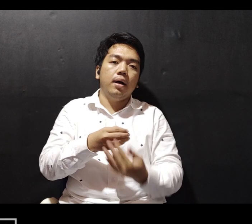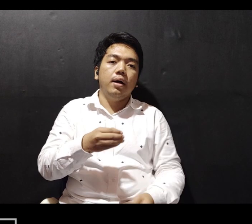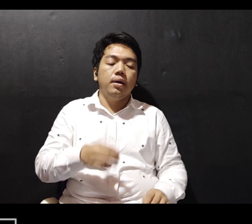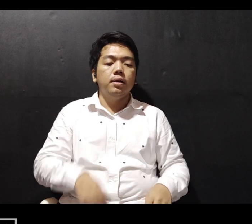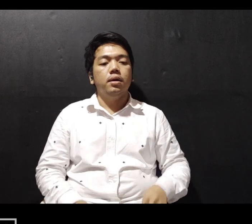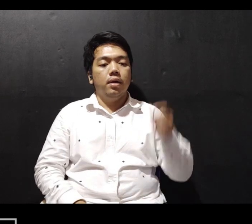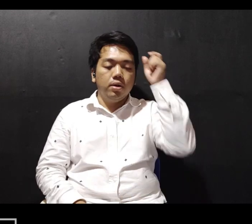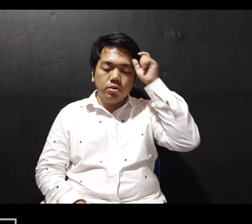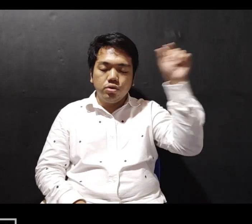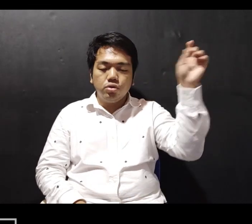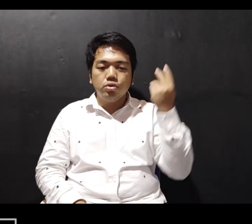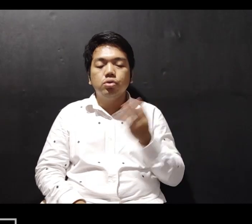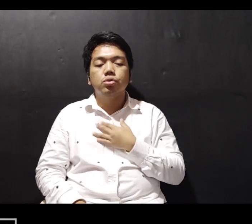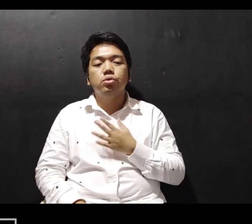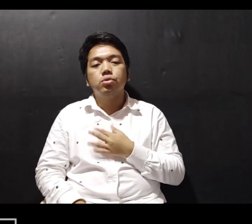melimpah